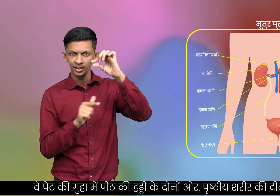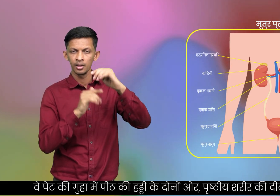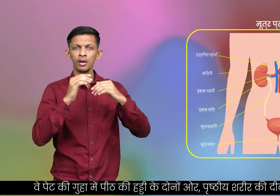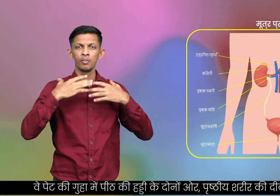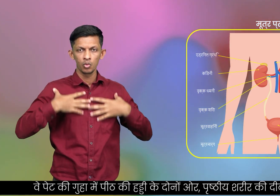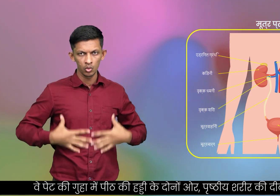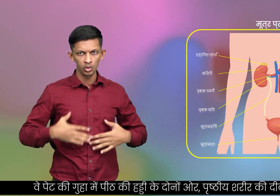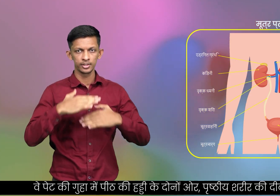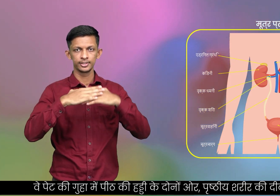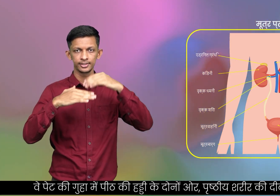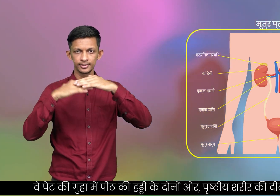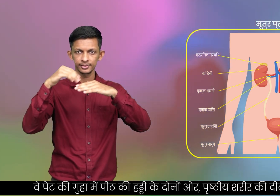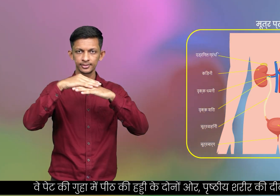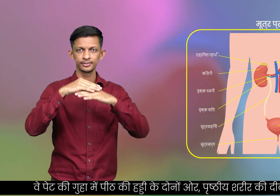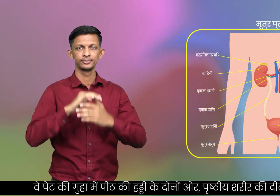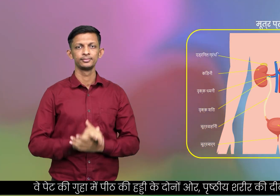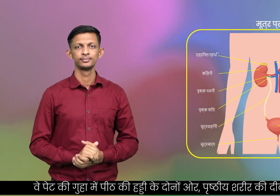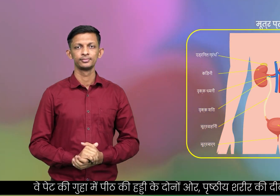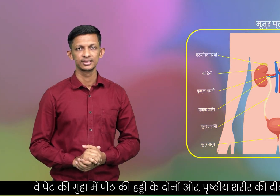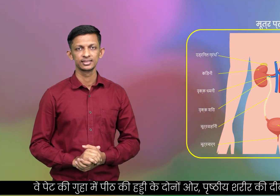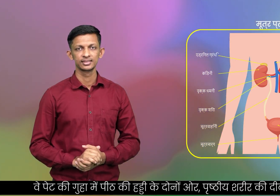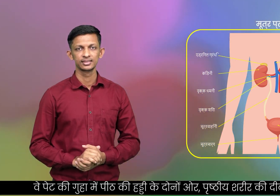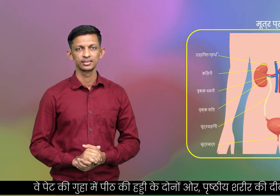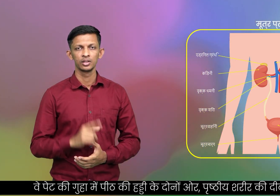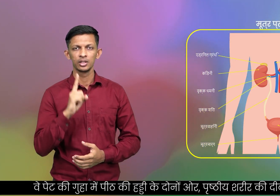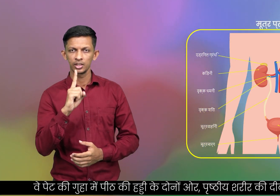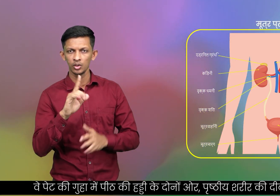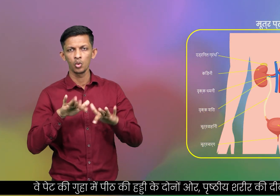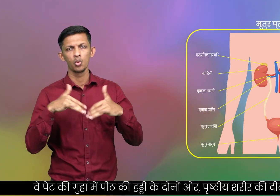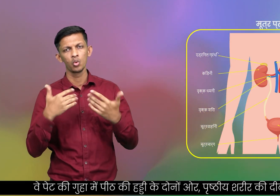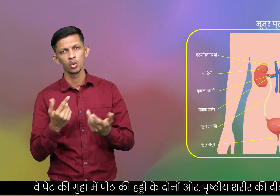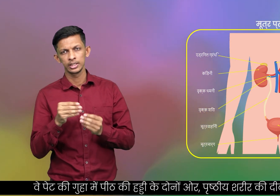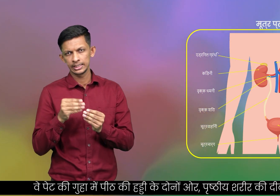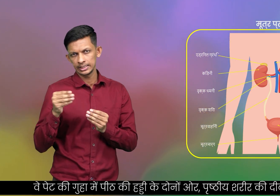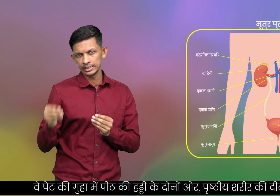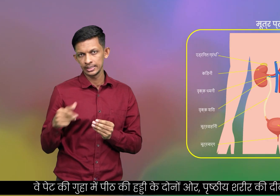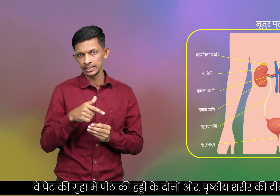पुष्ठियां शरीर की दीवार से जुड़े हुए होते हैं।